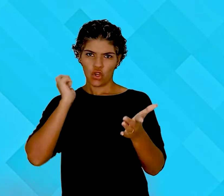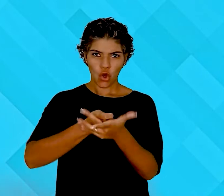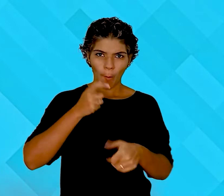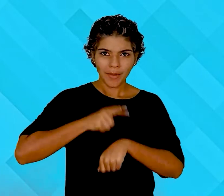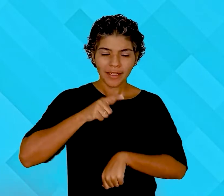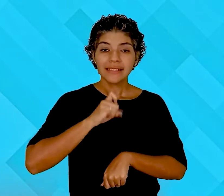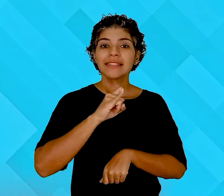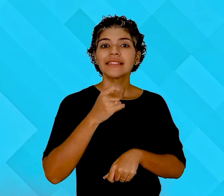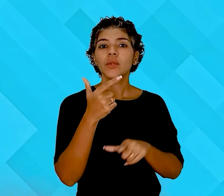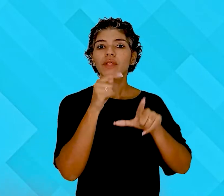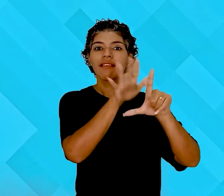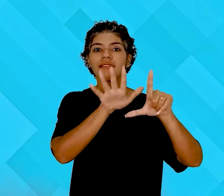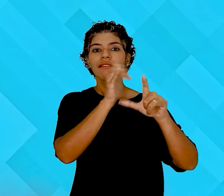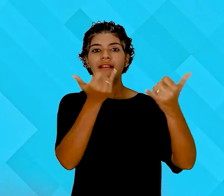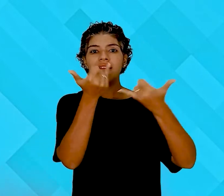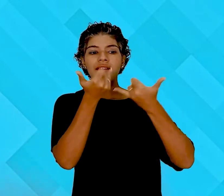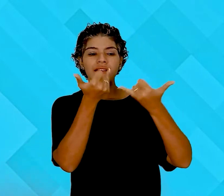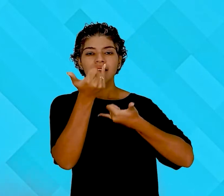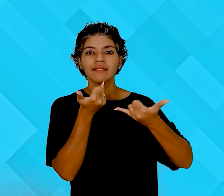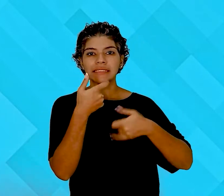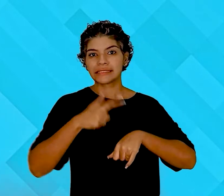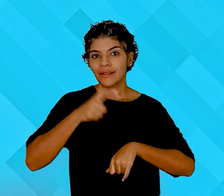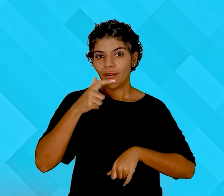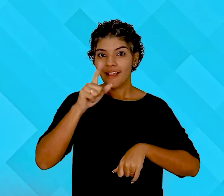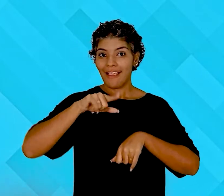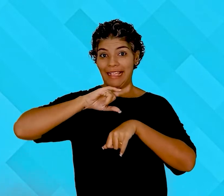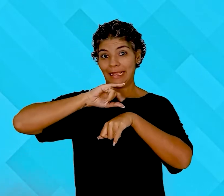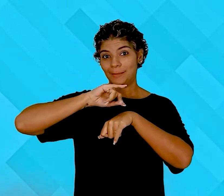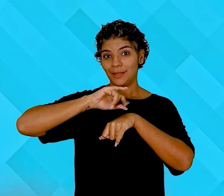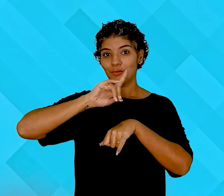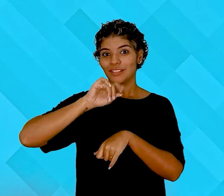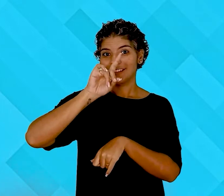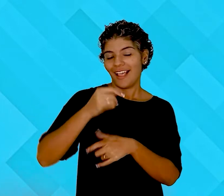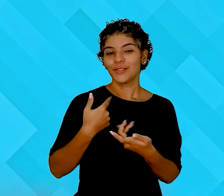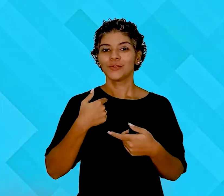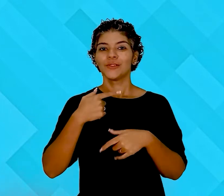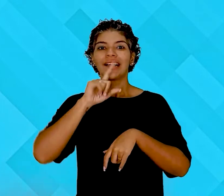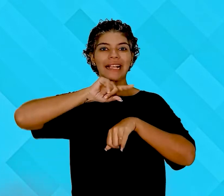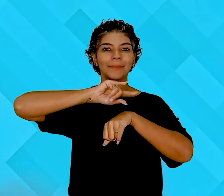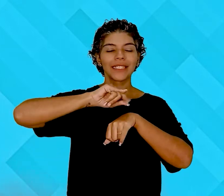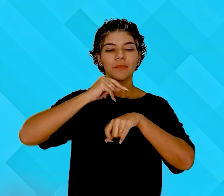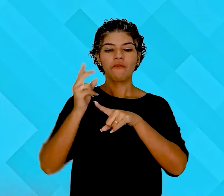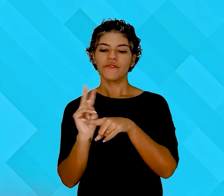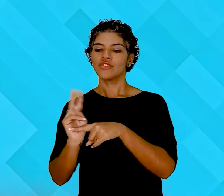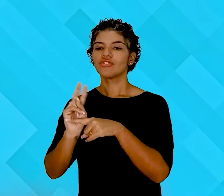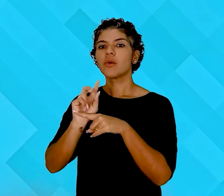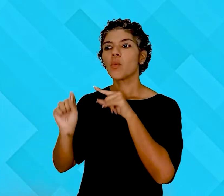dados e o capitalismo de vigilância? Então, essa reflexão, ela faz com que a gente perceba com